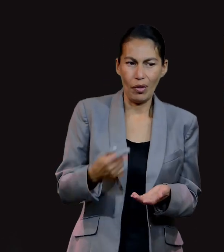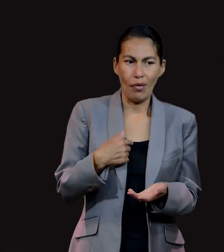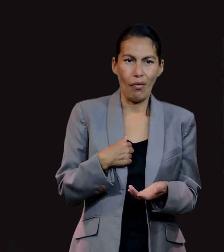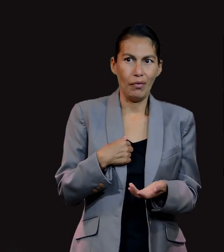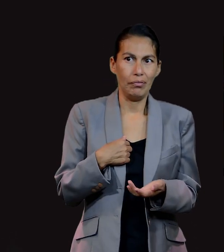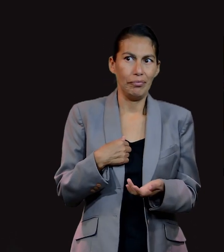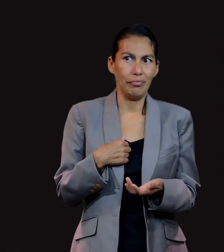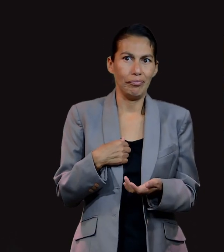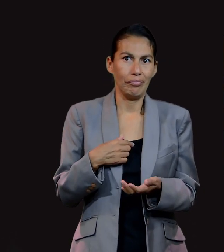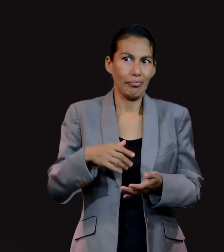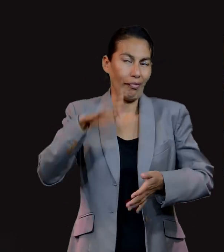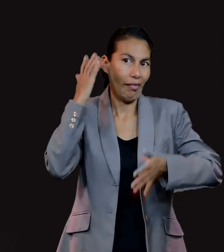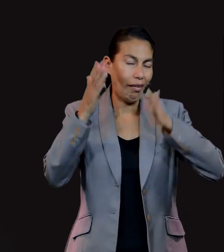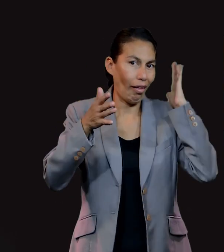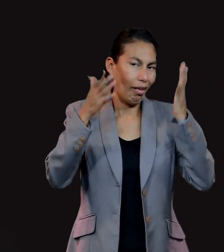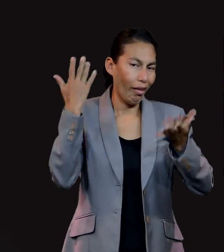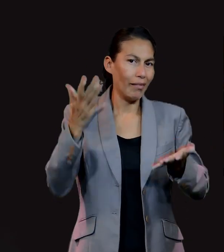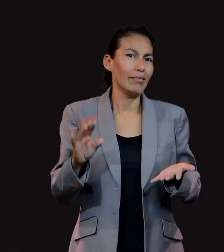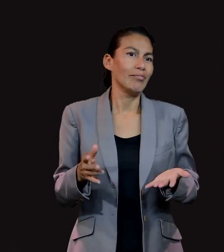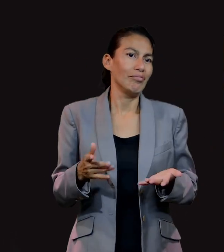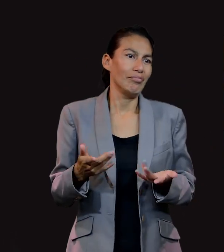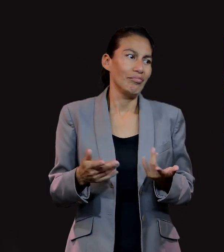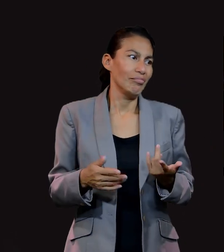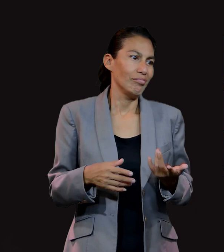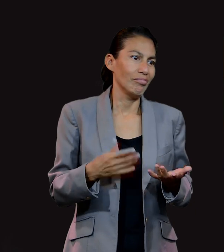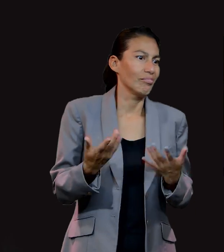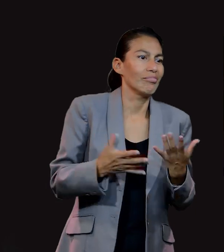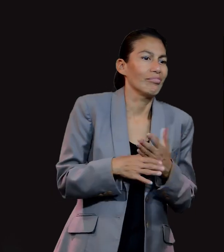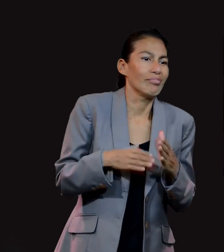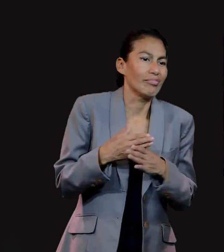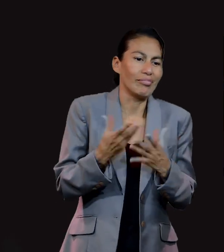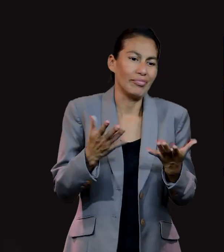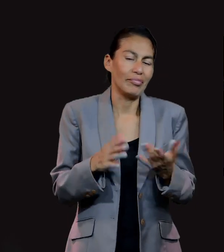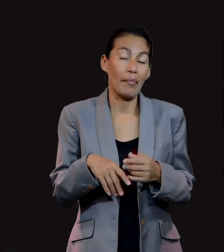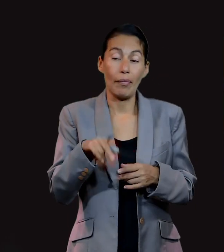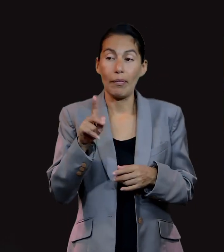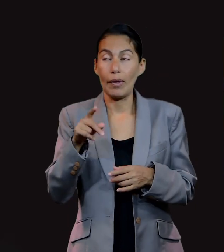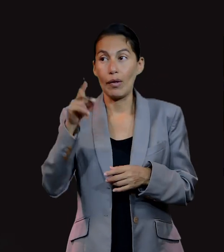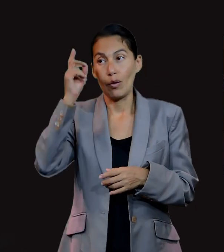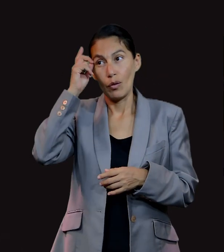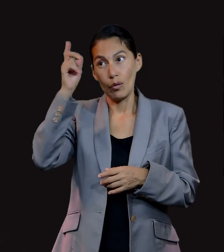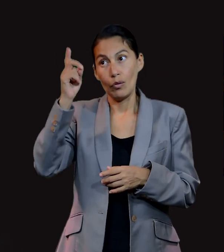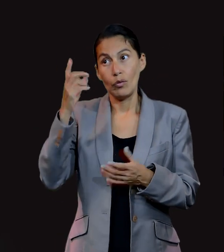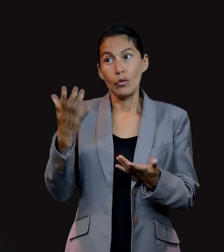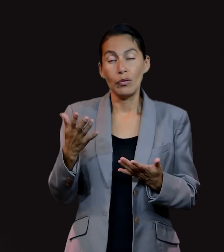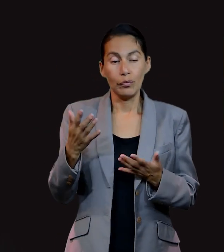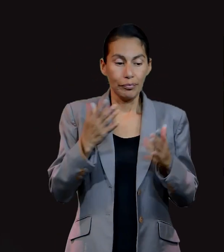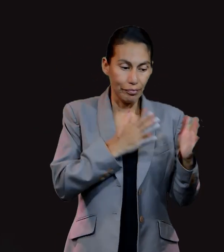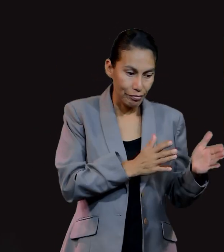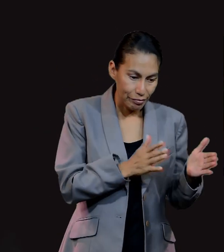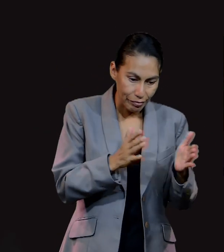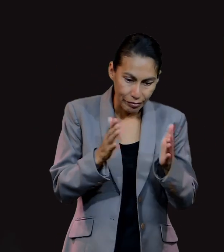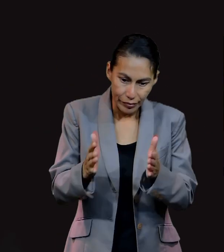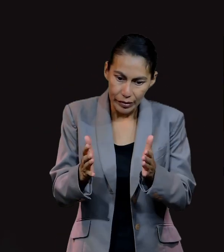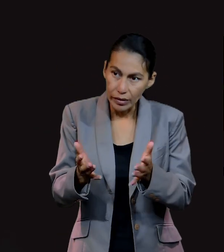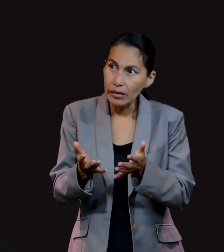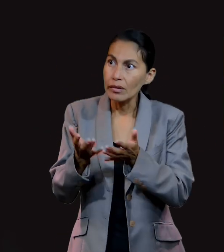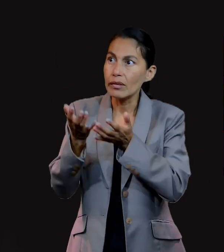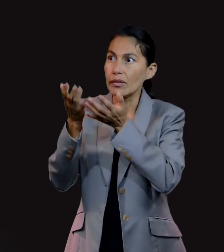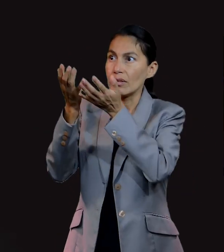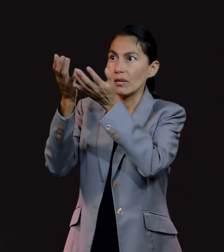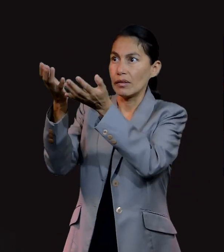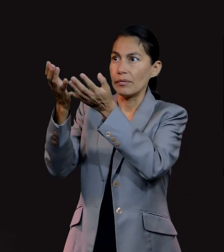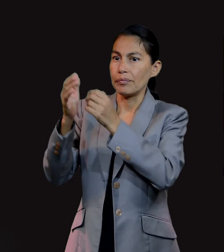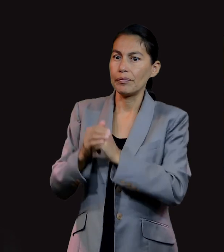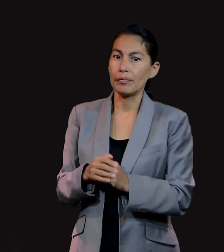un chico inquieto imperactivo sin embargo puse mis planes en la mano del Señor sin